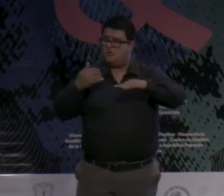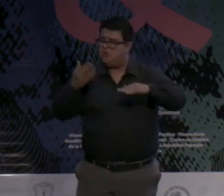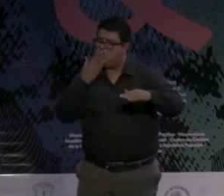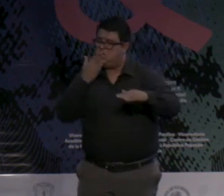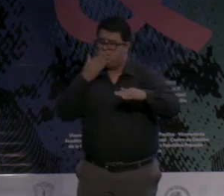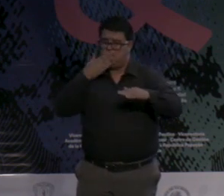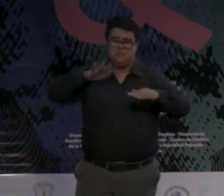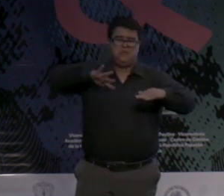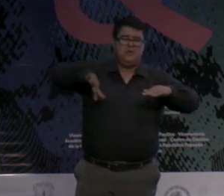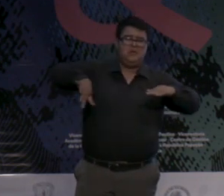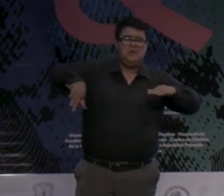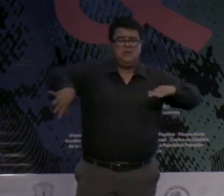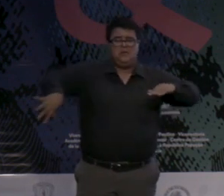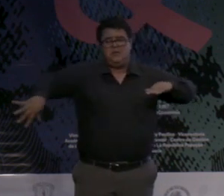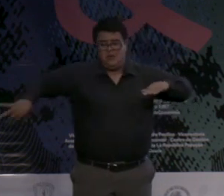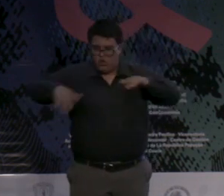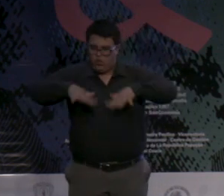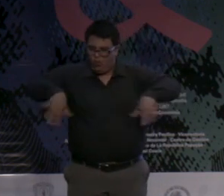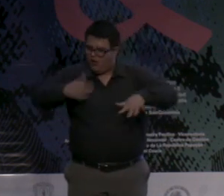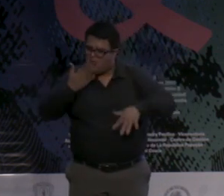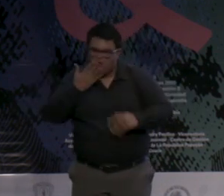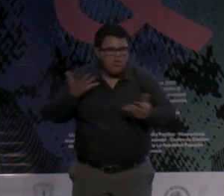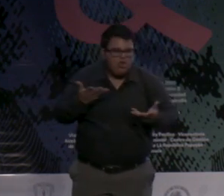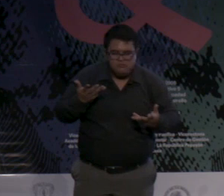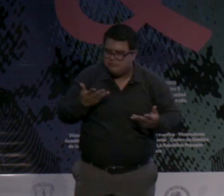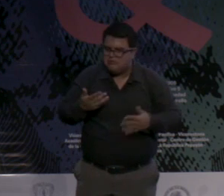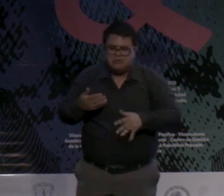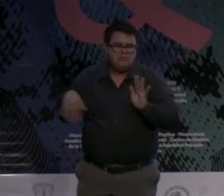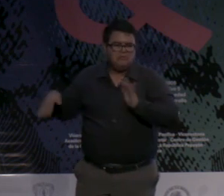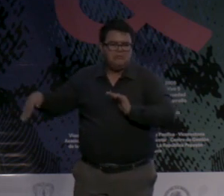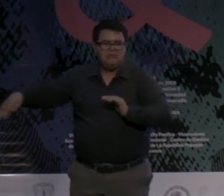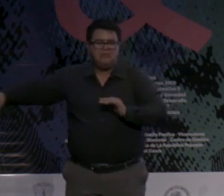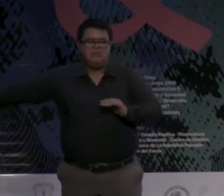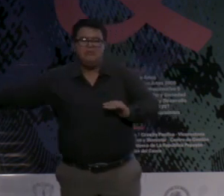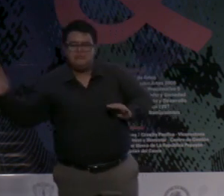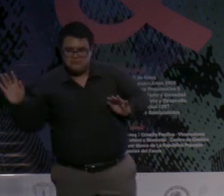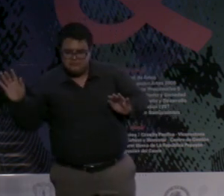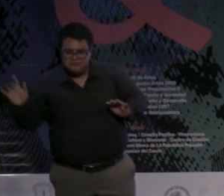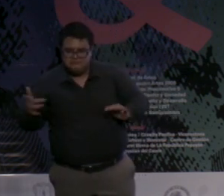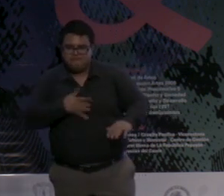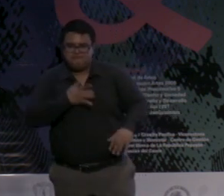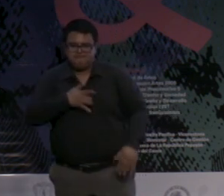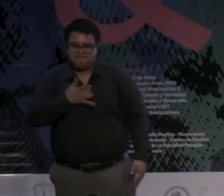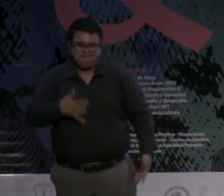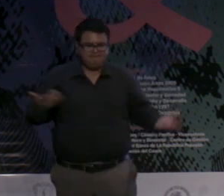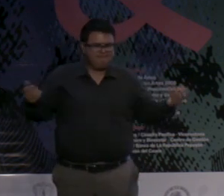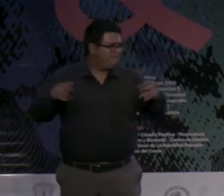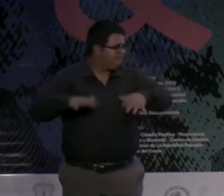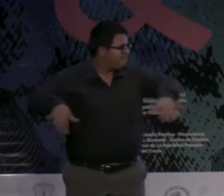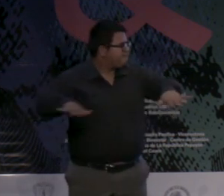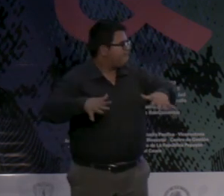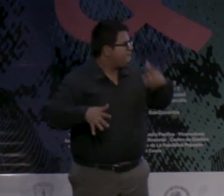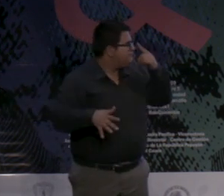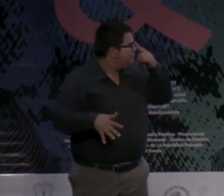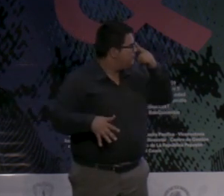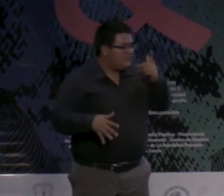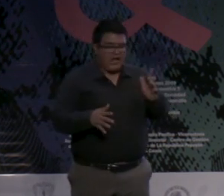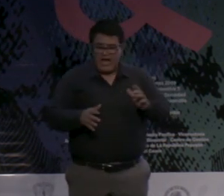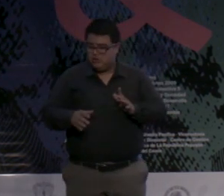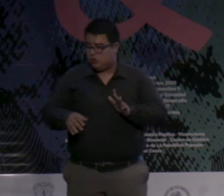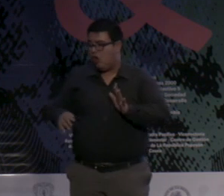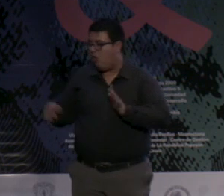partir también de ubicarlos en el espacio. En esa visión como radiográfica, la ciudad no forma parte de la